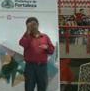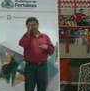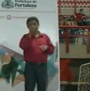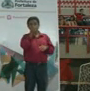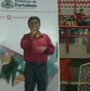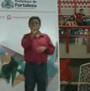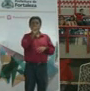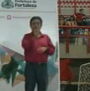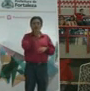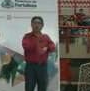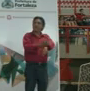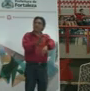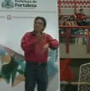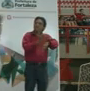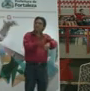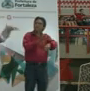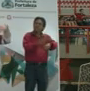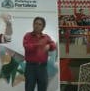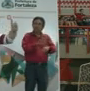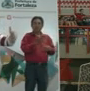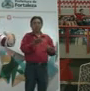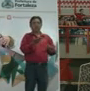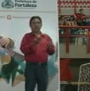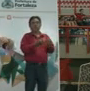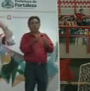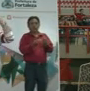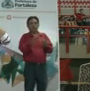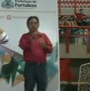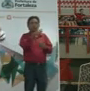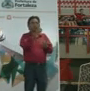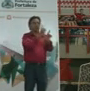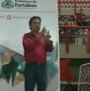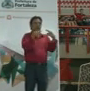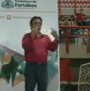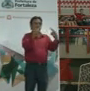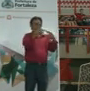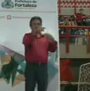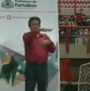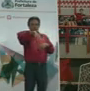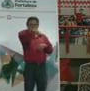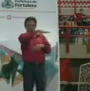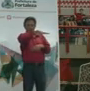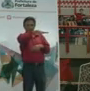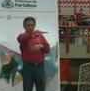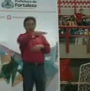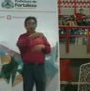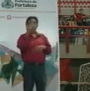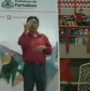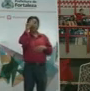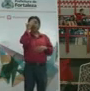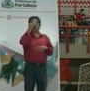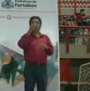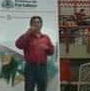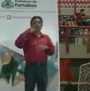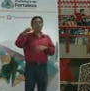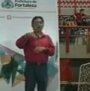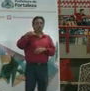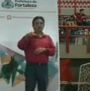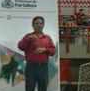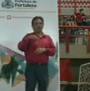gente fomentar ao longo dos nossos encontros aqui esse entendimento da matemática, enxergar a matemática de uma